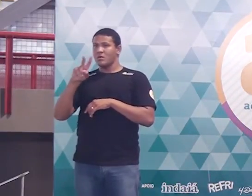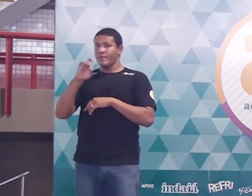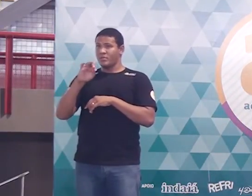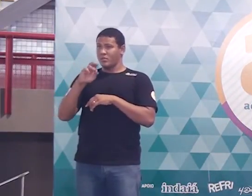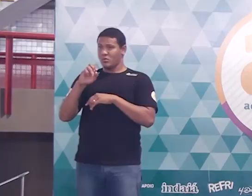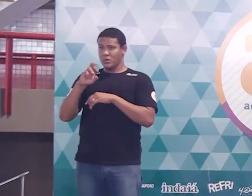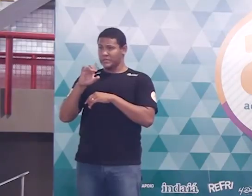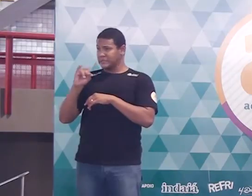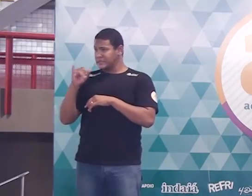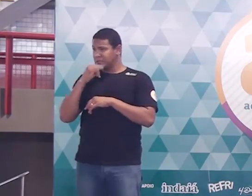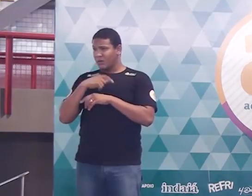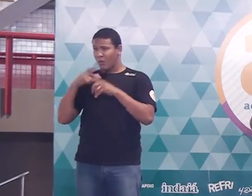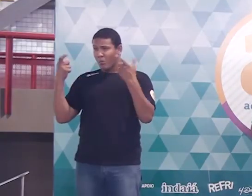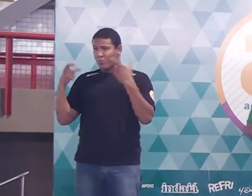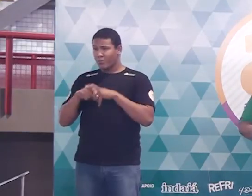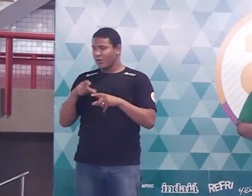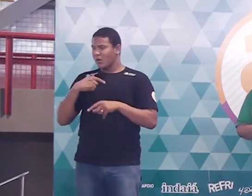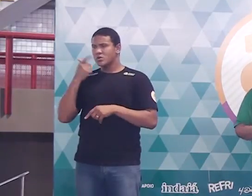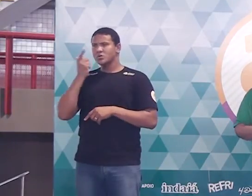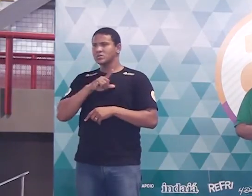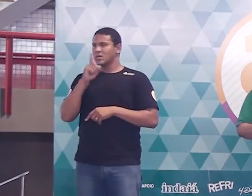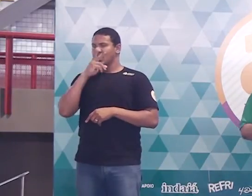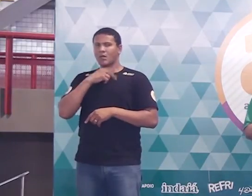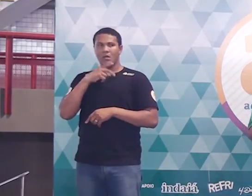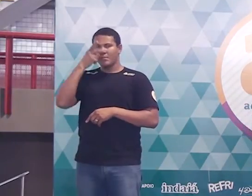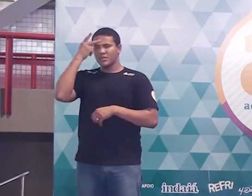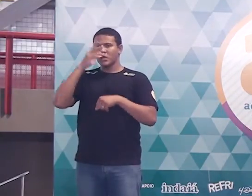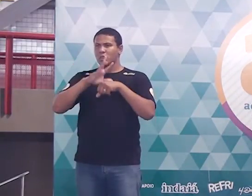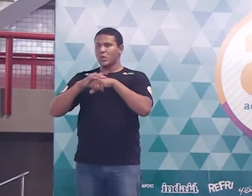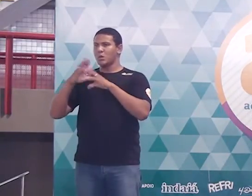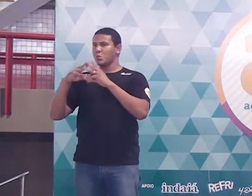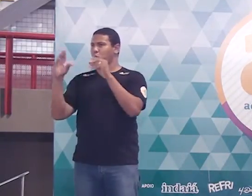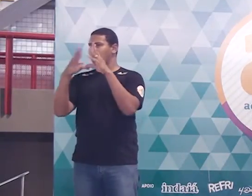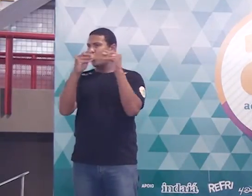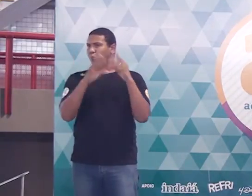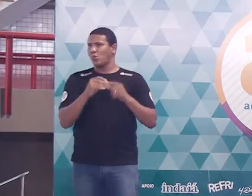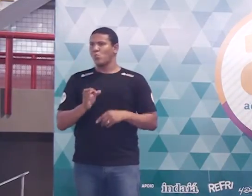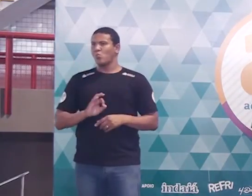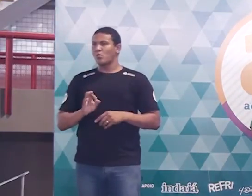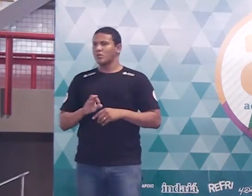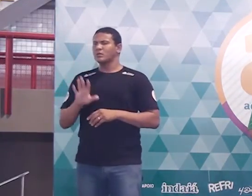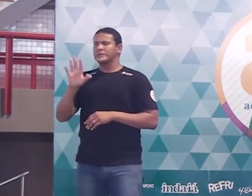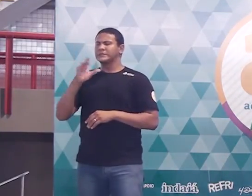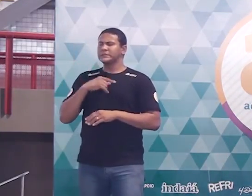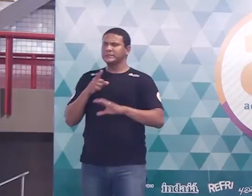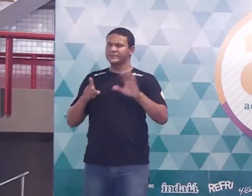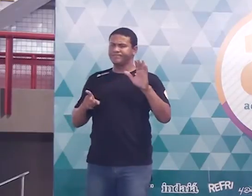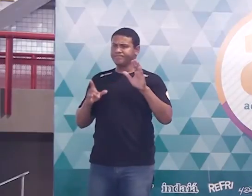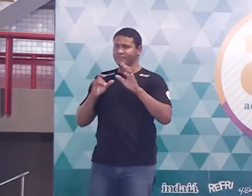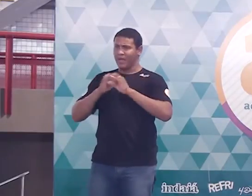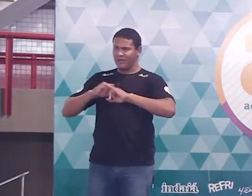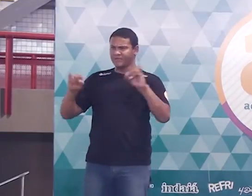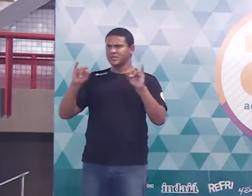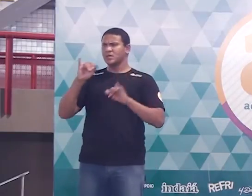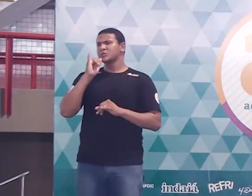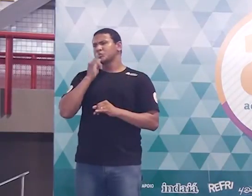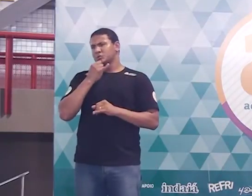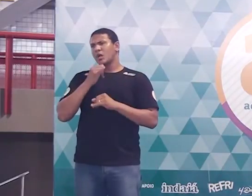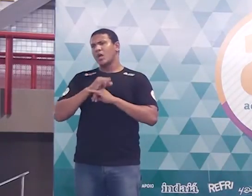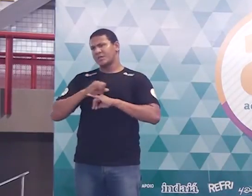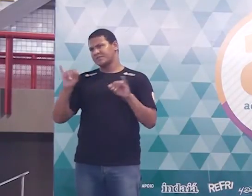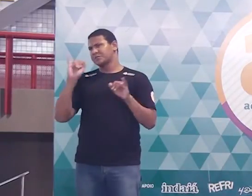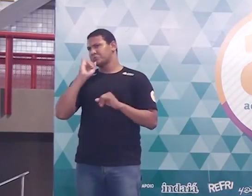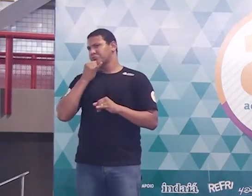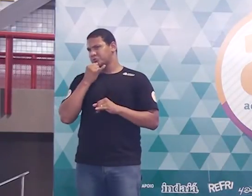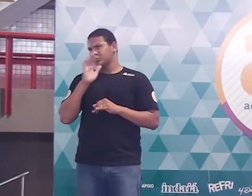não conseguir diminuir o número de casos. Vou dar uma notíciazinha triste para vocês, tá? Mas nem só de boas notícias a